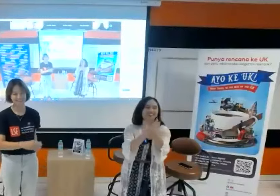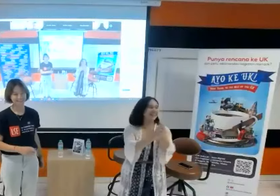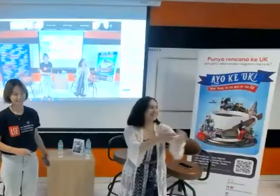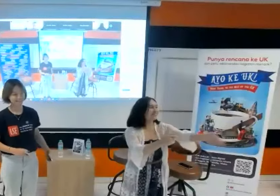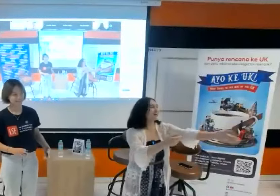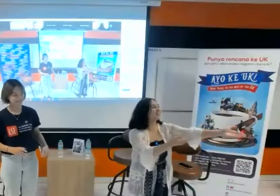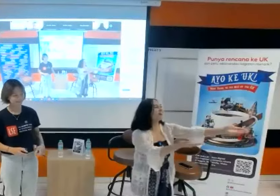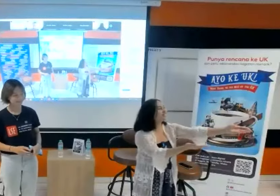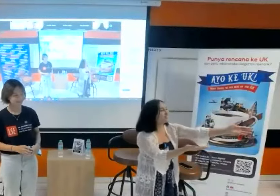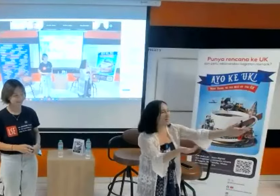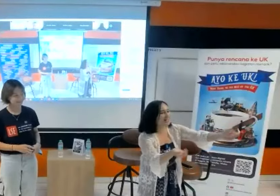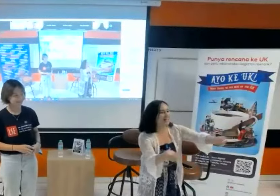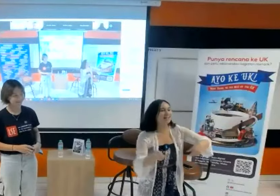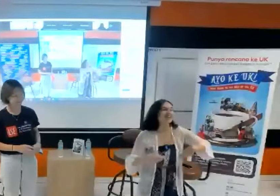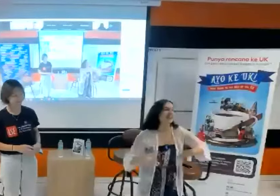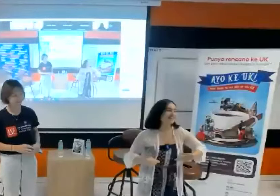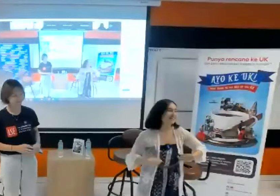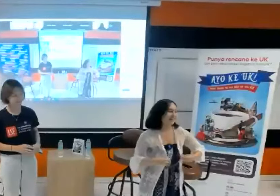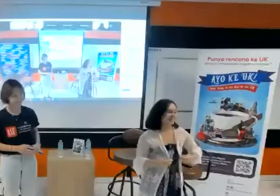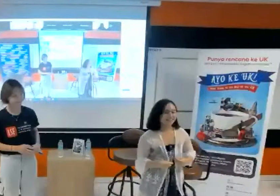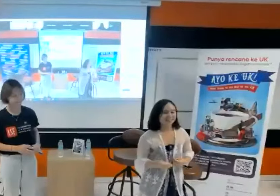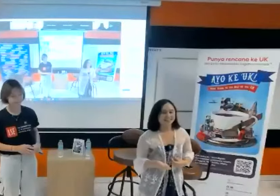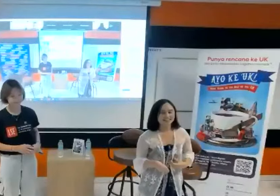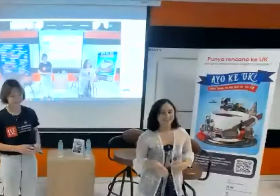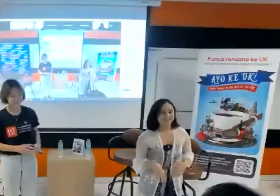Udah boleh maju